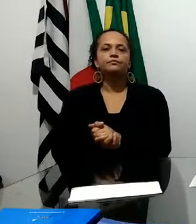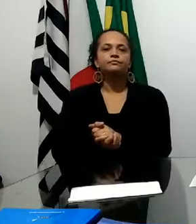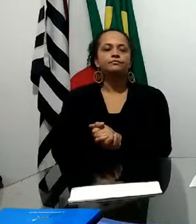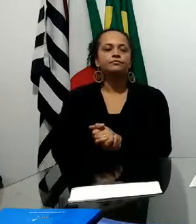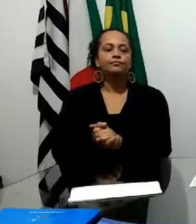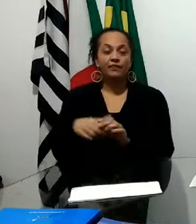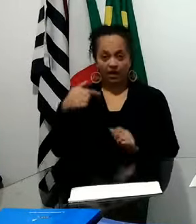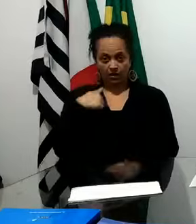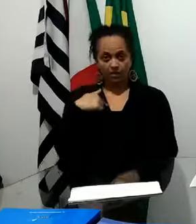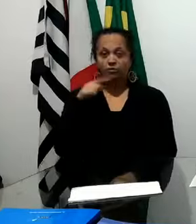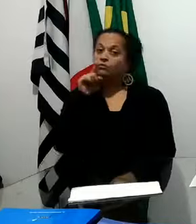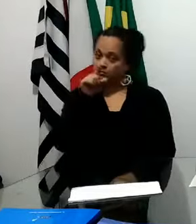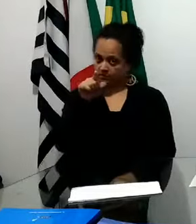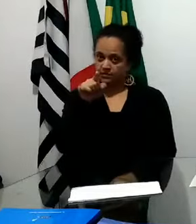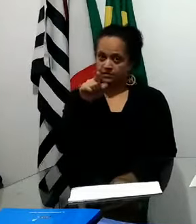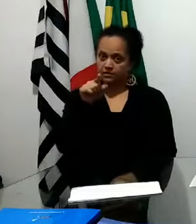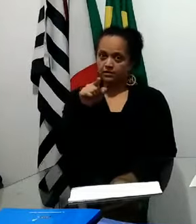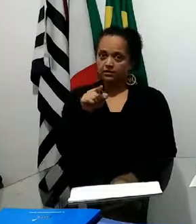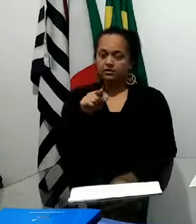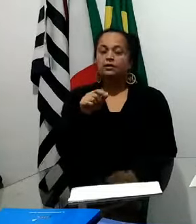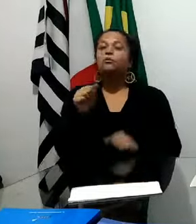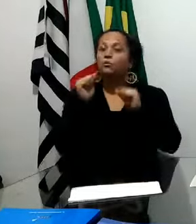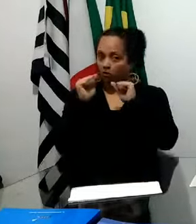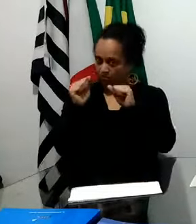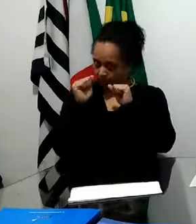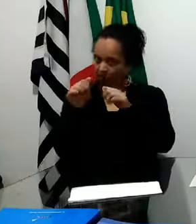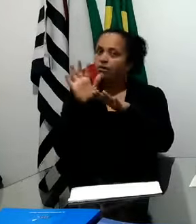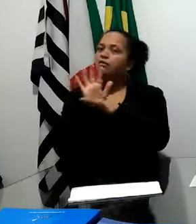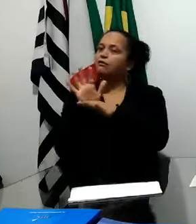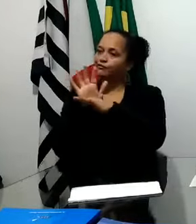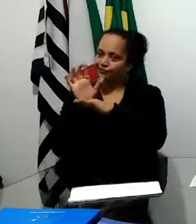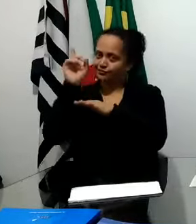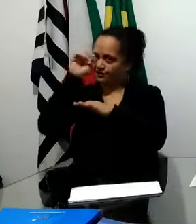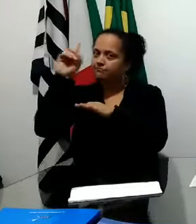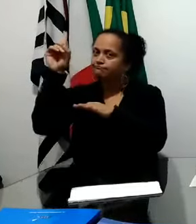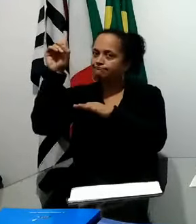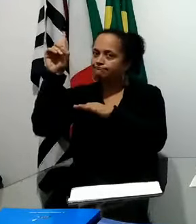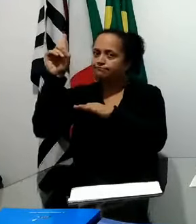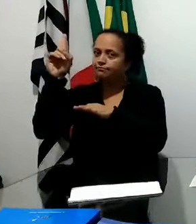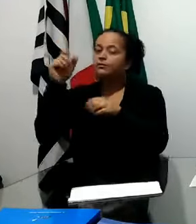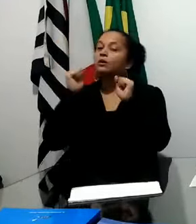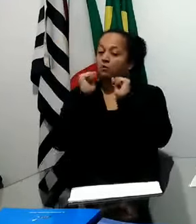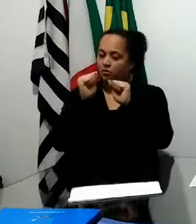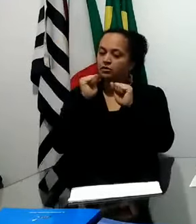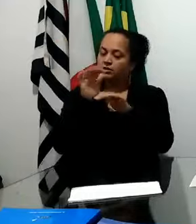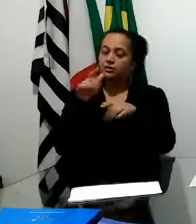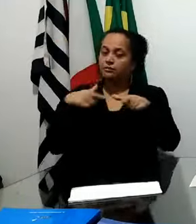eu e você podemos ser cooperadores com Deus. Nós podemos trabalhar